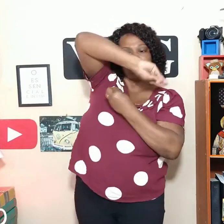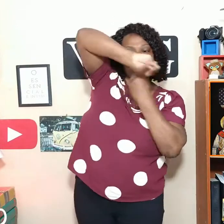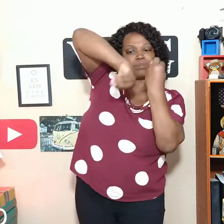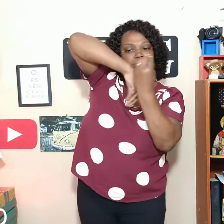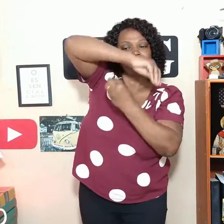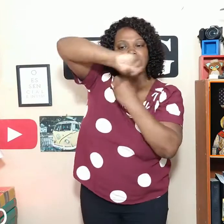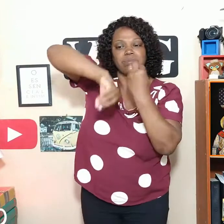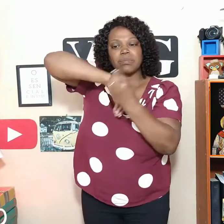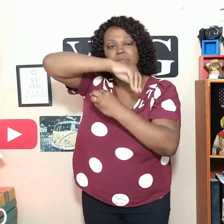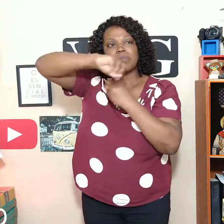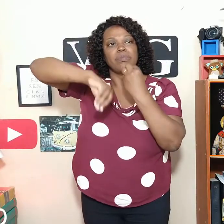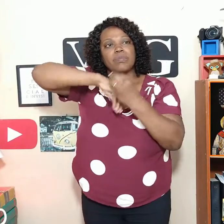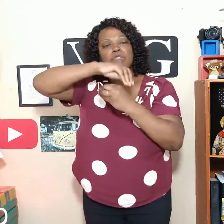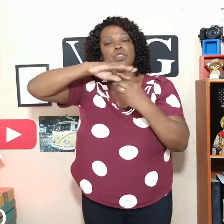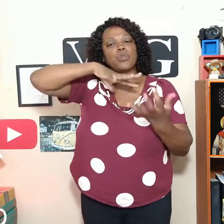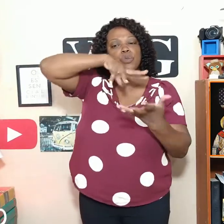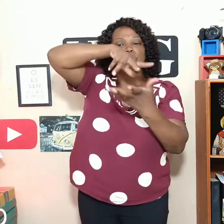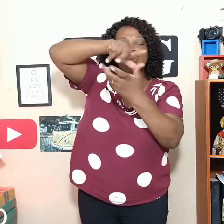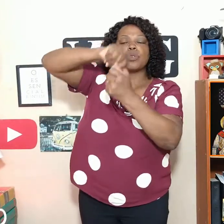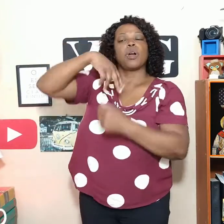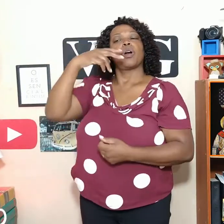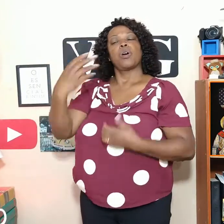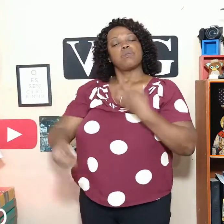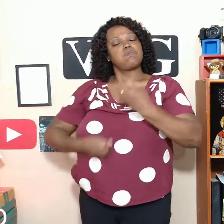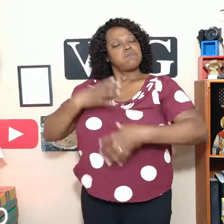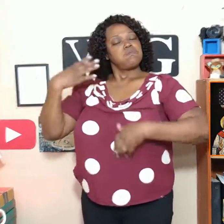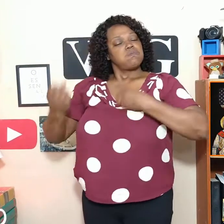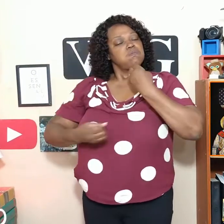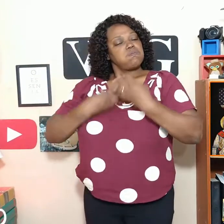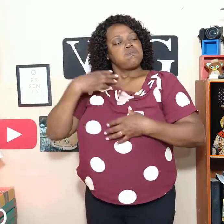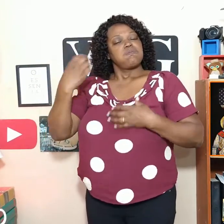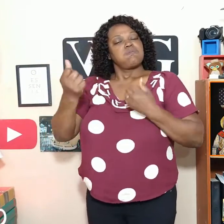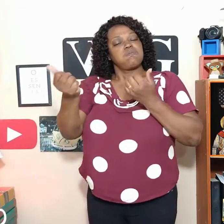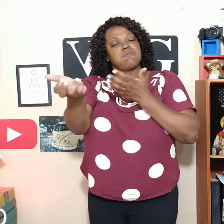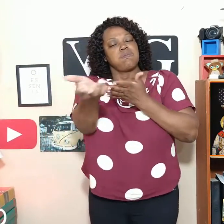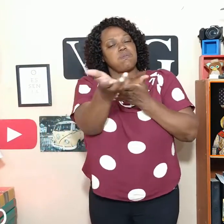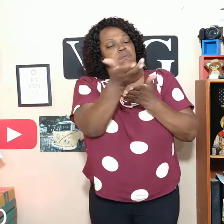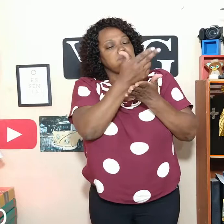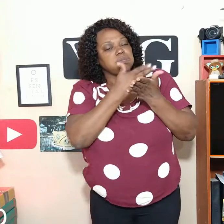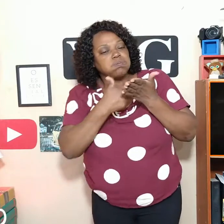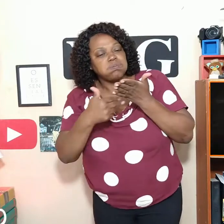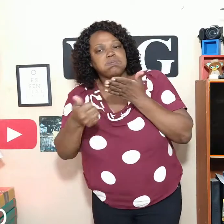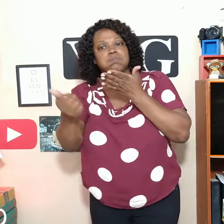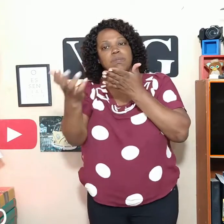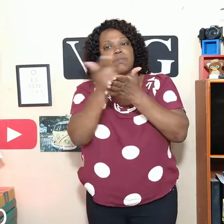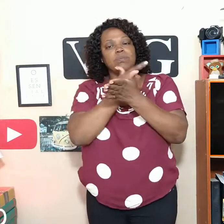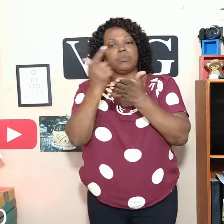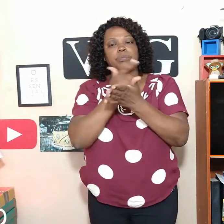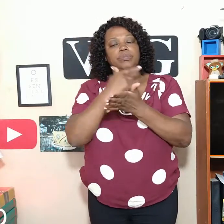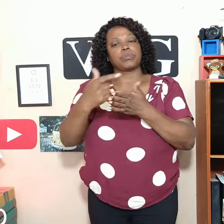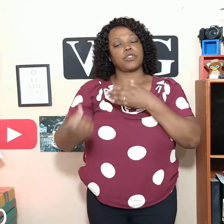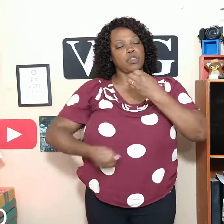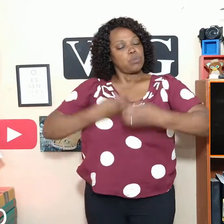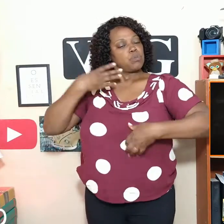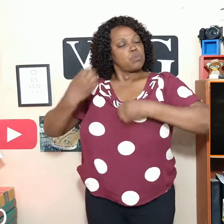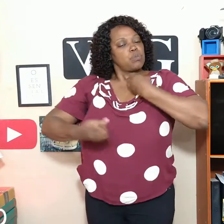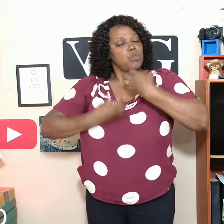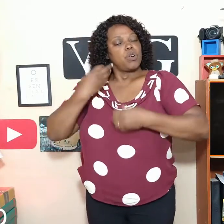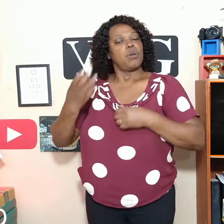com Sinterklaas, e seu universo será elaborado em poemas, livros e ilustrações. Talvez o mais importante seja o poema The Night